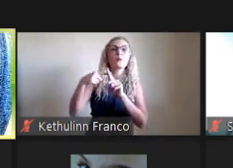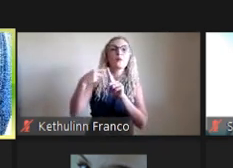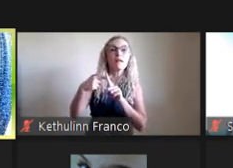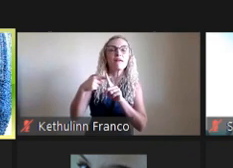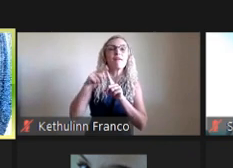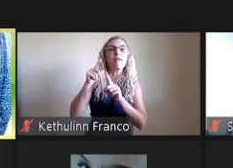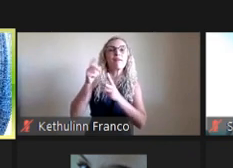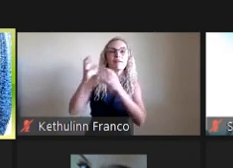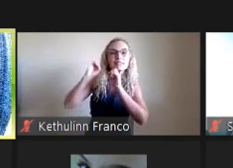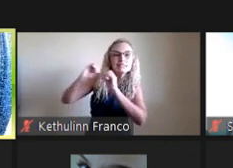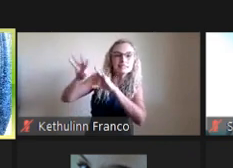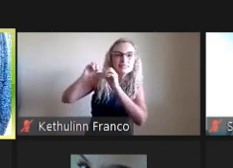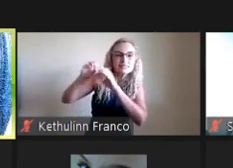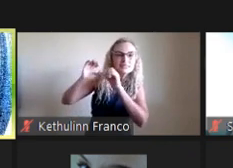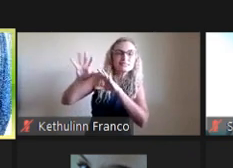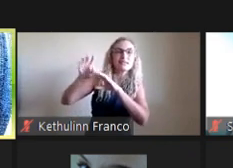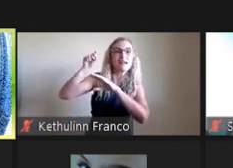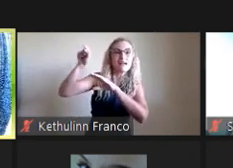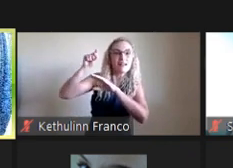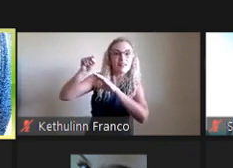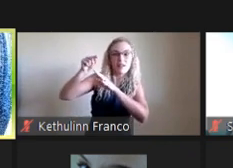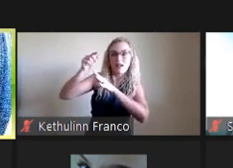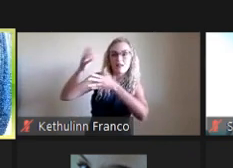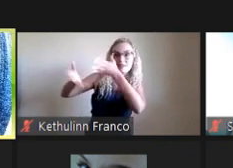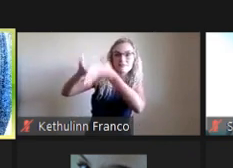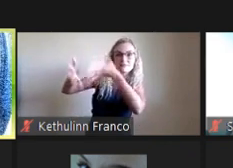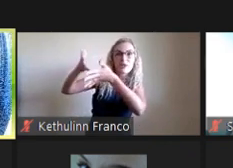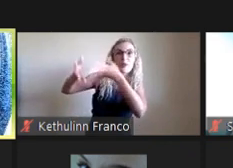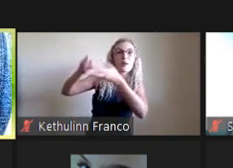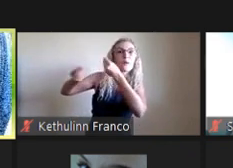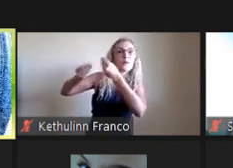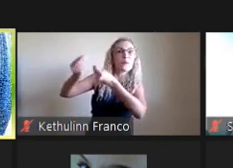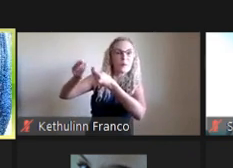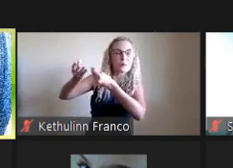Brasil. E temos licenciatura e